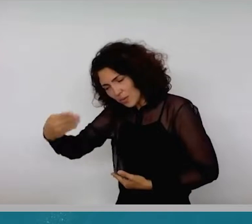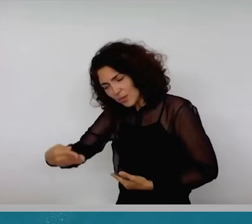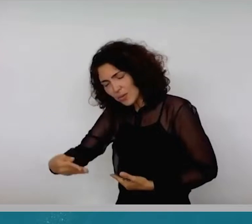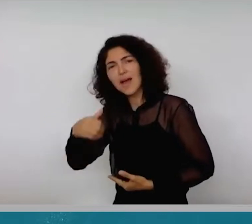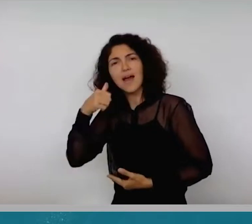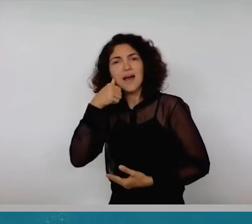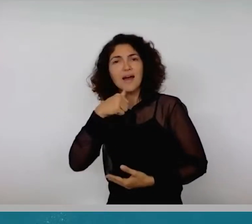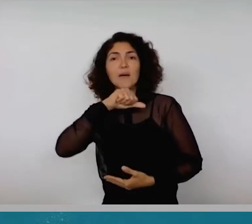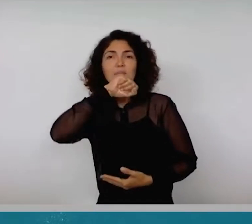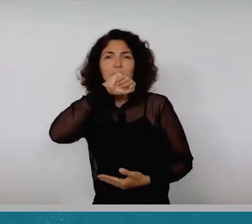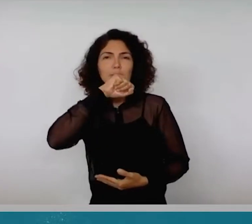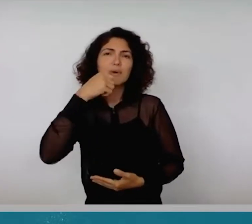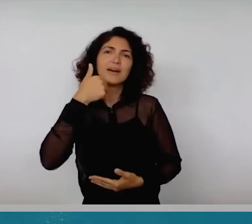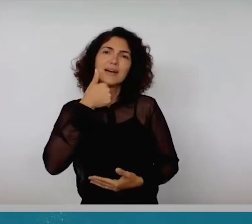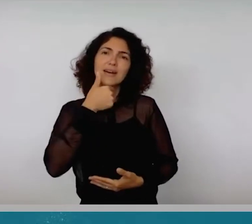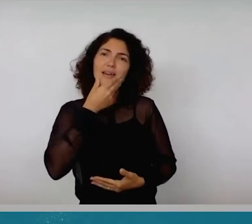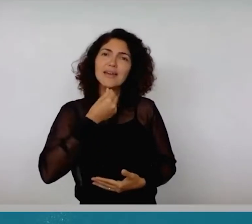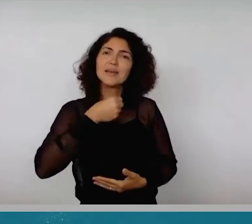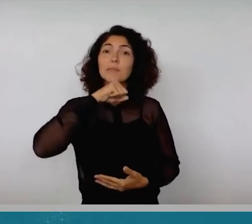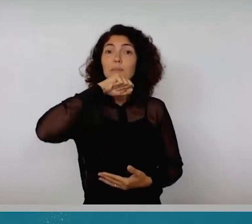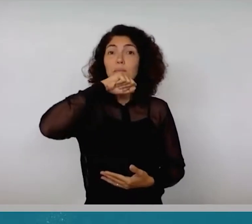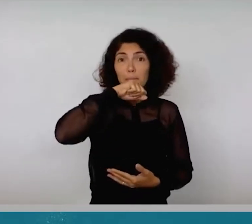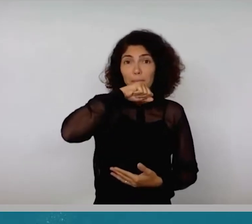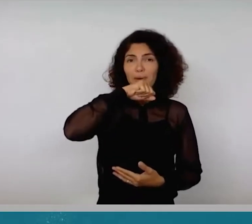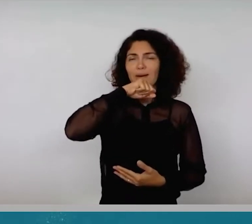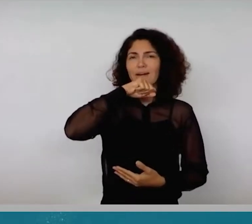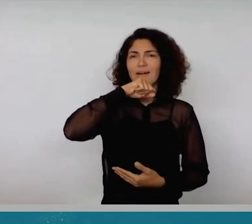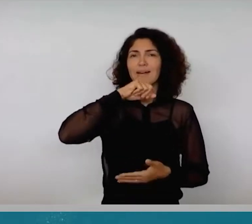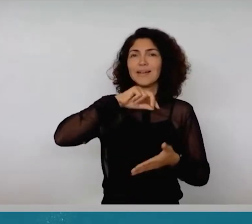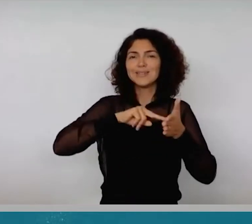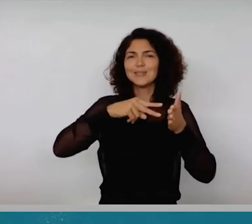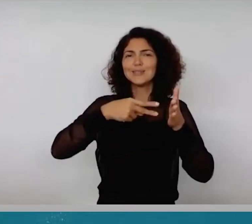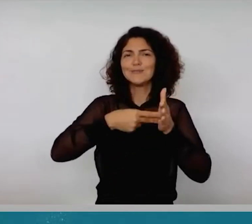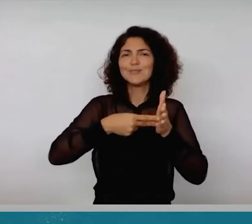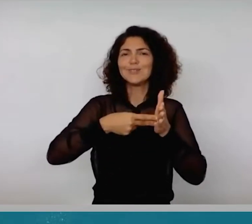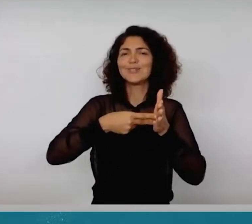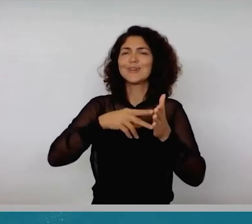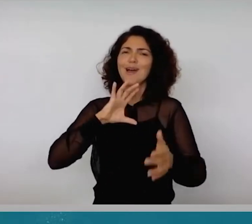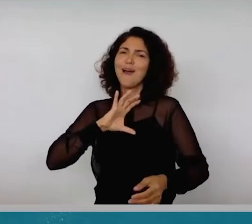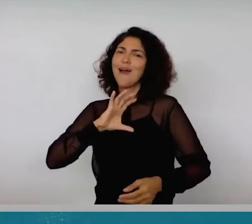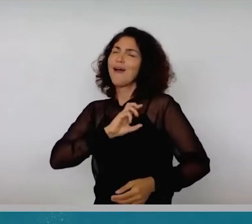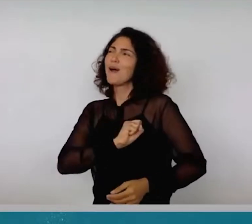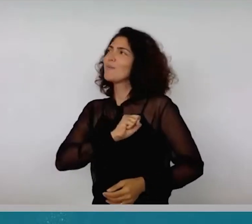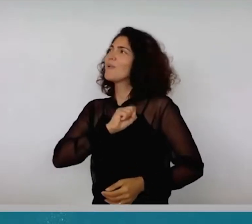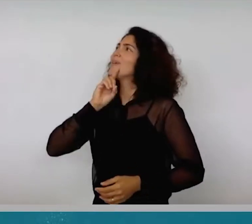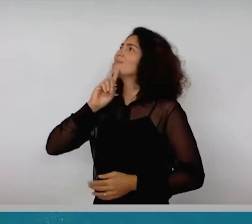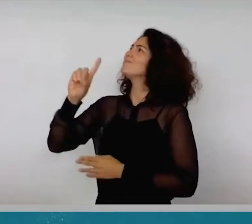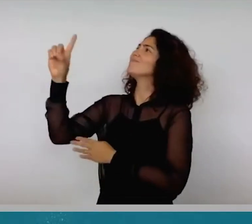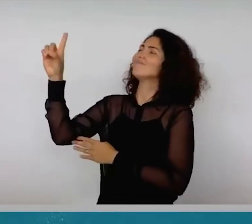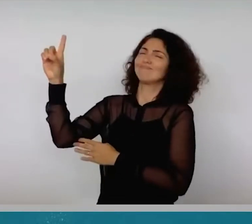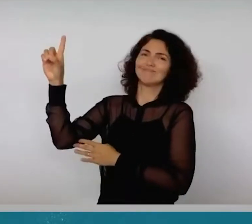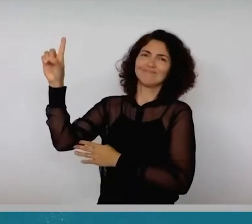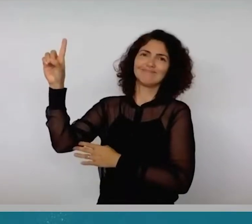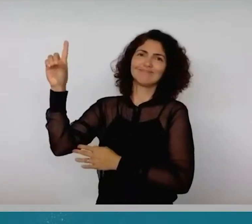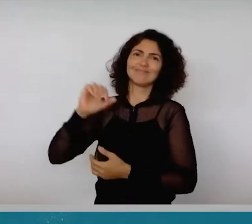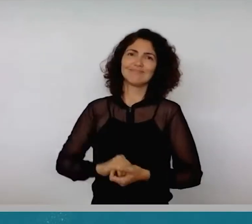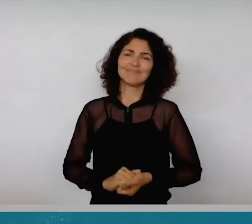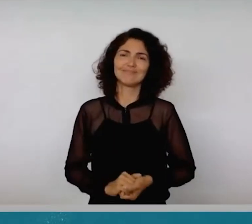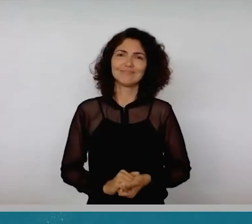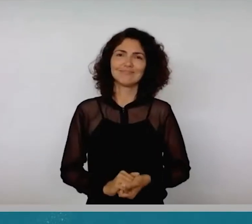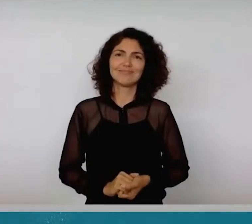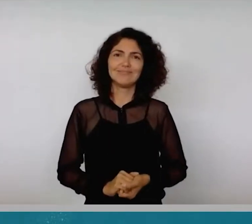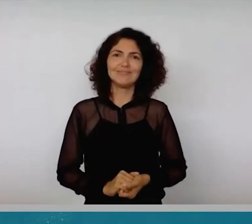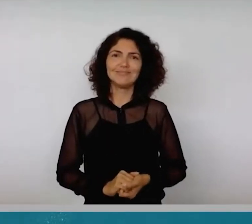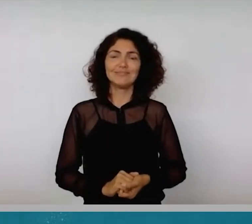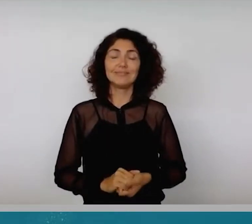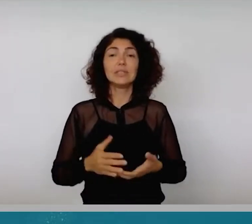a Deus. Deus é a nossa origem. Por isso eu aproveito e falo aqui para vocês, né, irmãos jovens